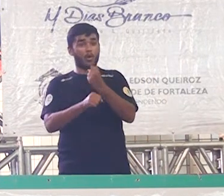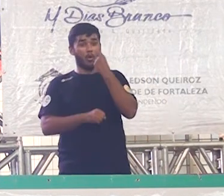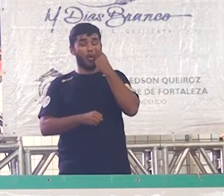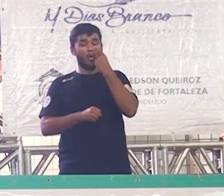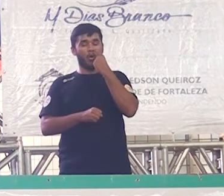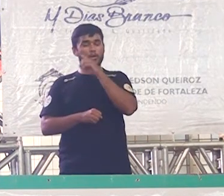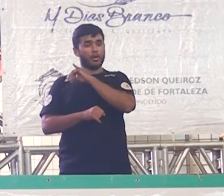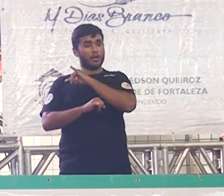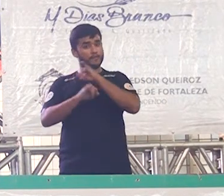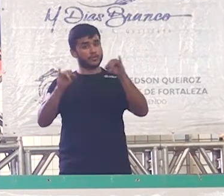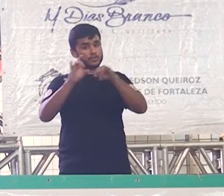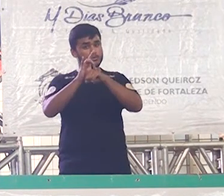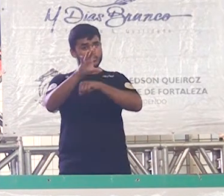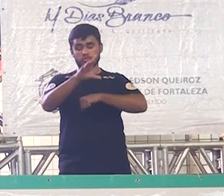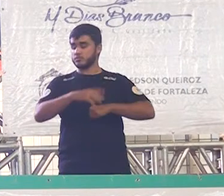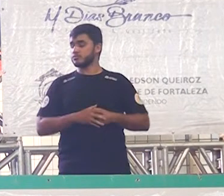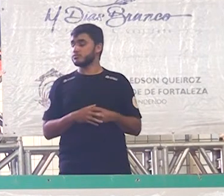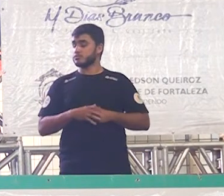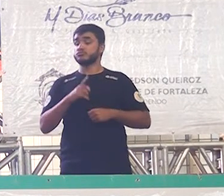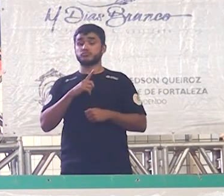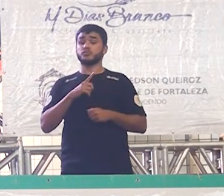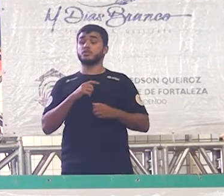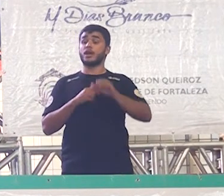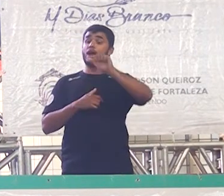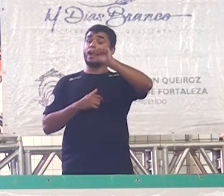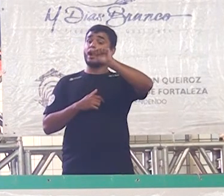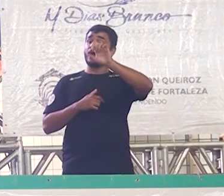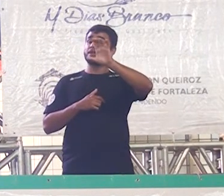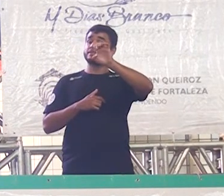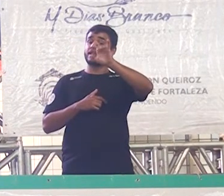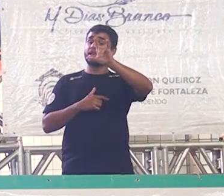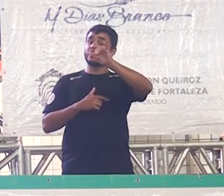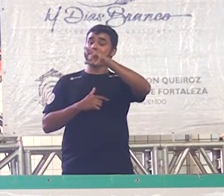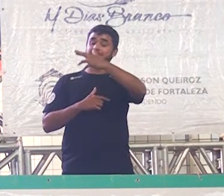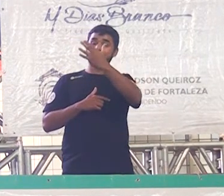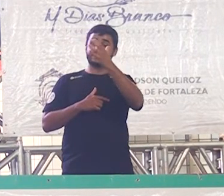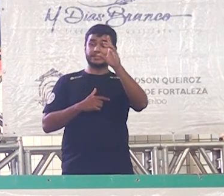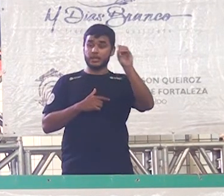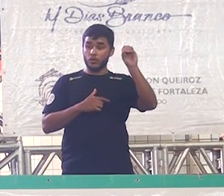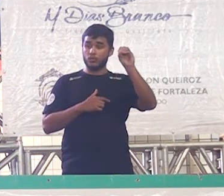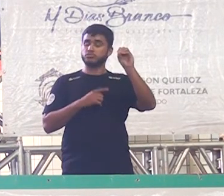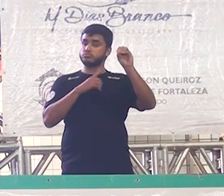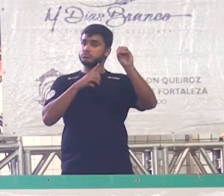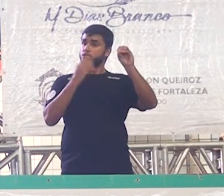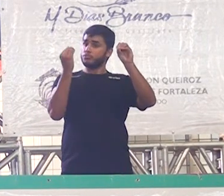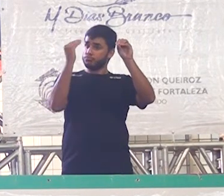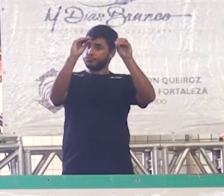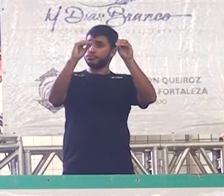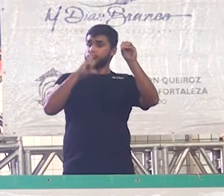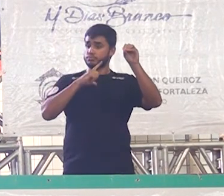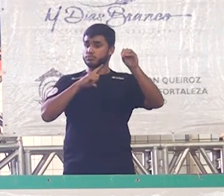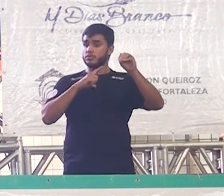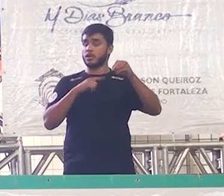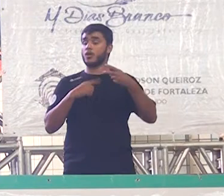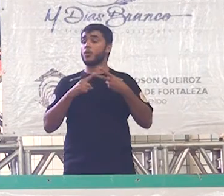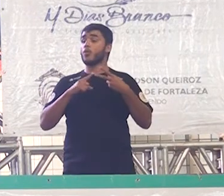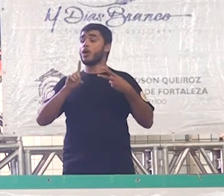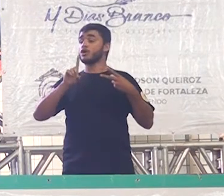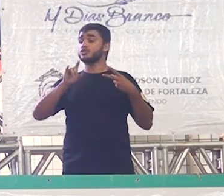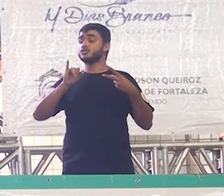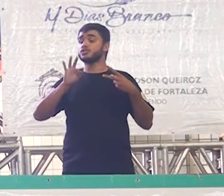Eu tinha a aceleração, que é menos 5. Eu precisava da distância, eu estava atrás de achar a distância, eu estava atrás do